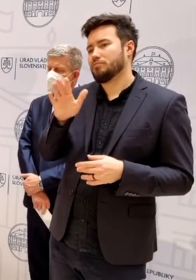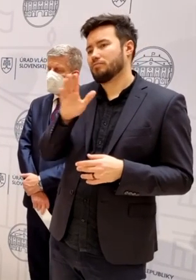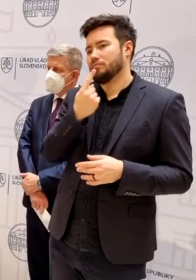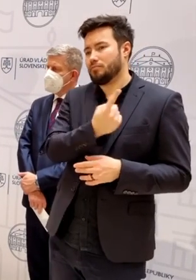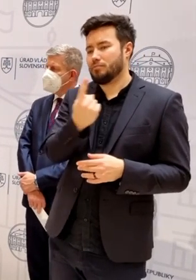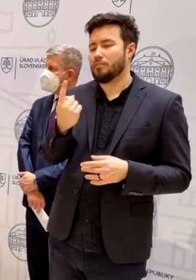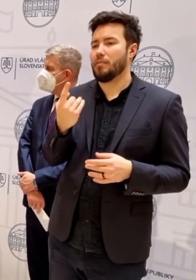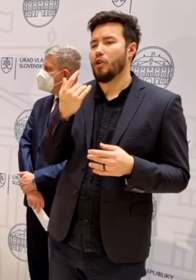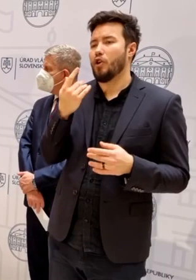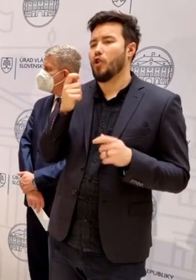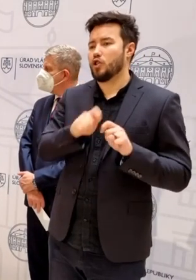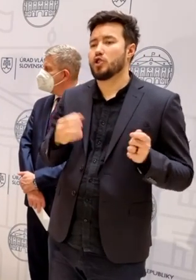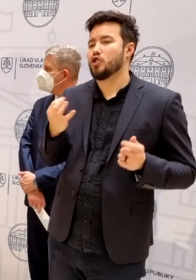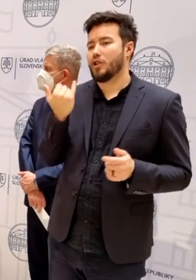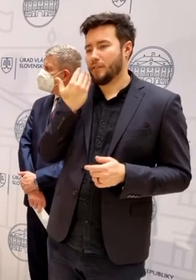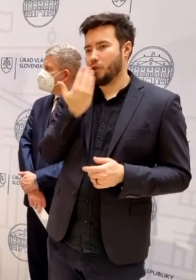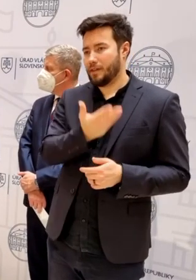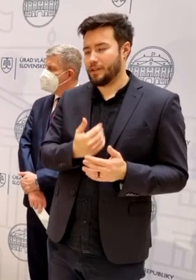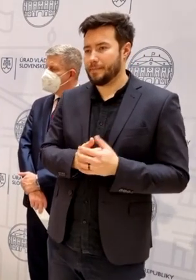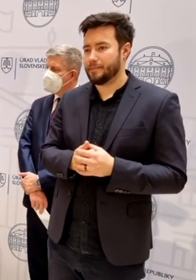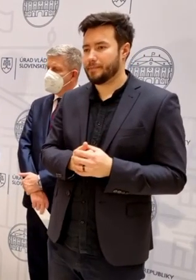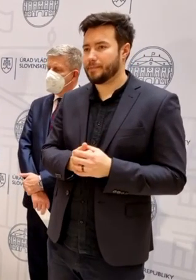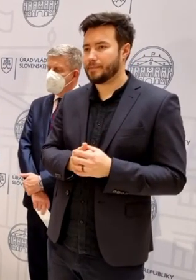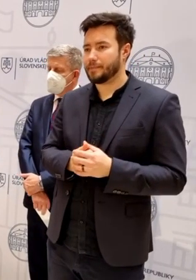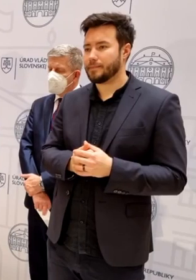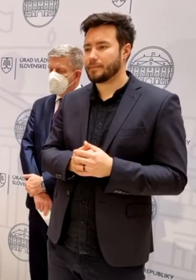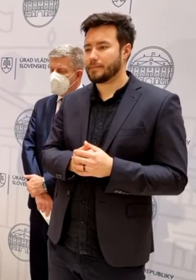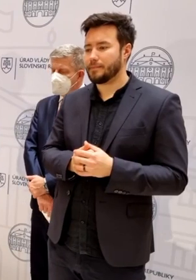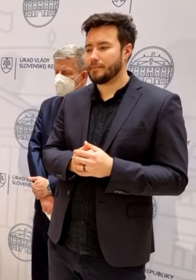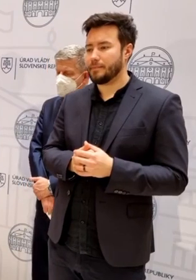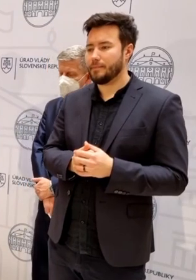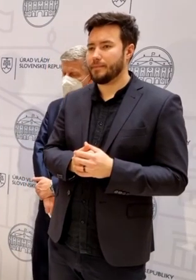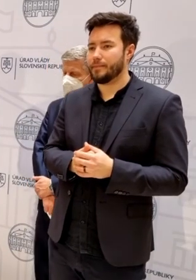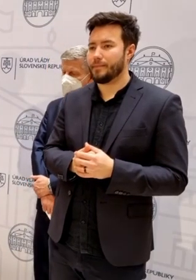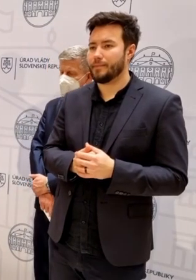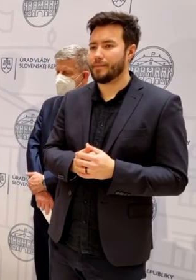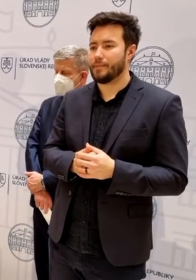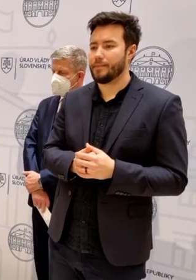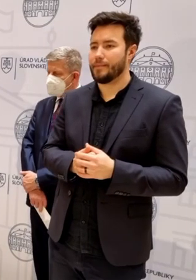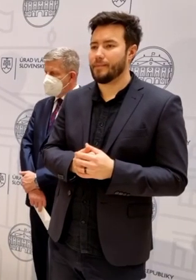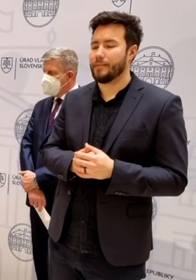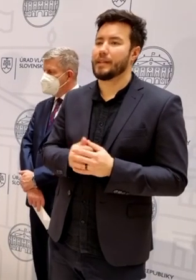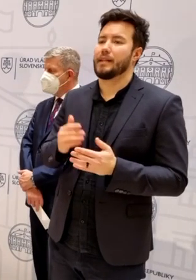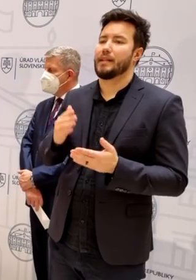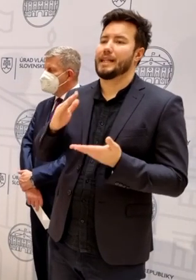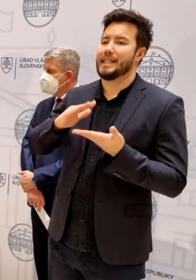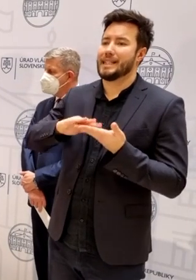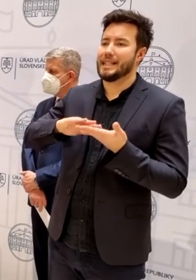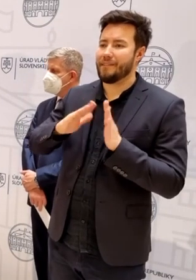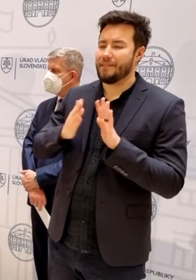daného prevádzkovateľa. Vysokorizikové, ako sú svadby, nejaké